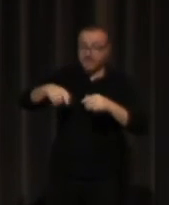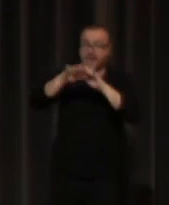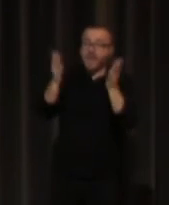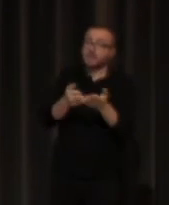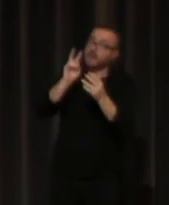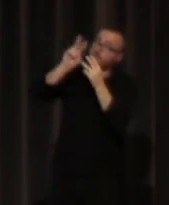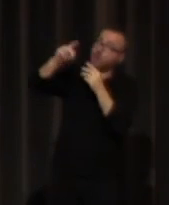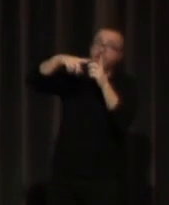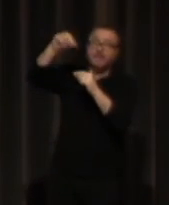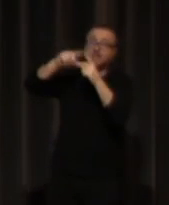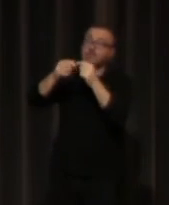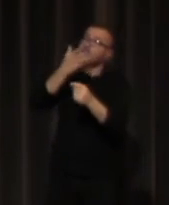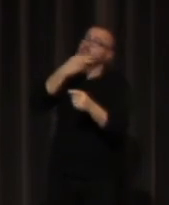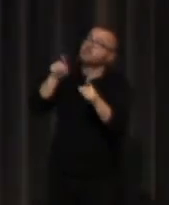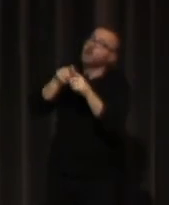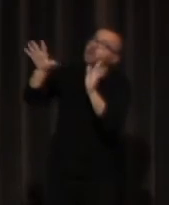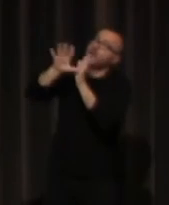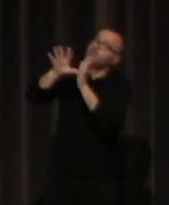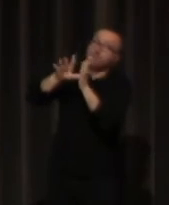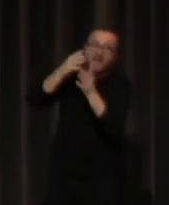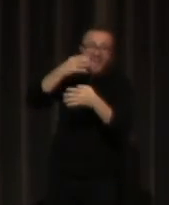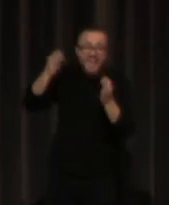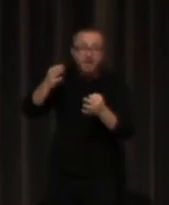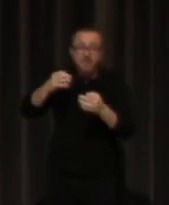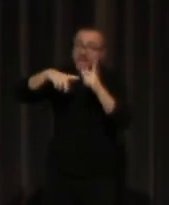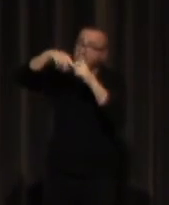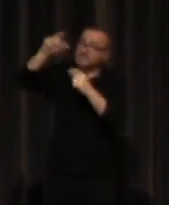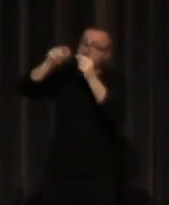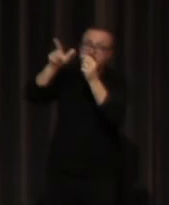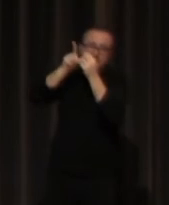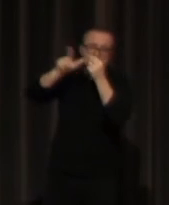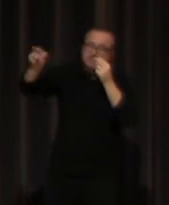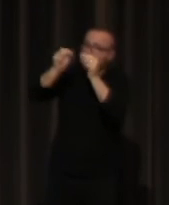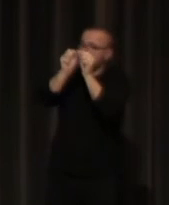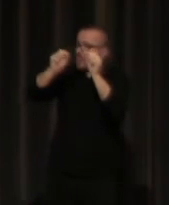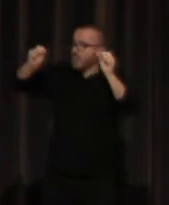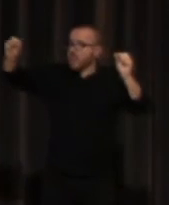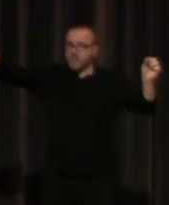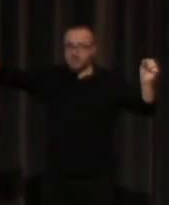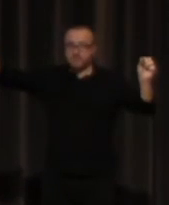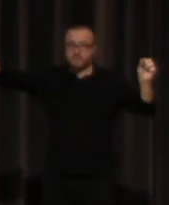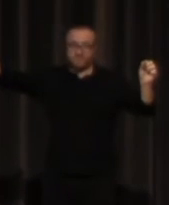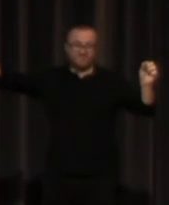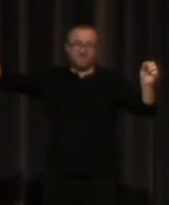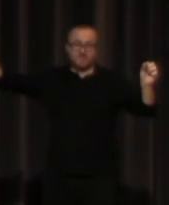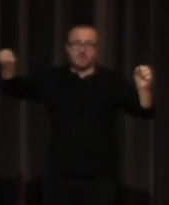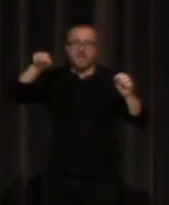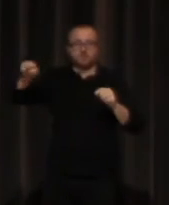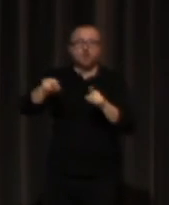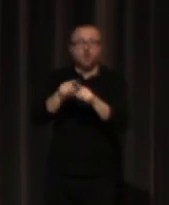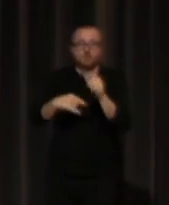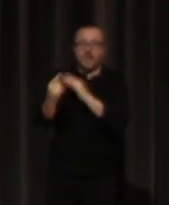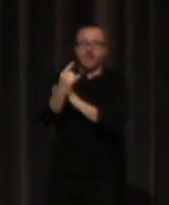sabem que són allunyades un punt de l'altre al cel, com els sistemes solars. És a dir,